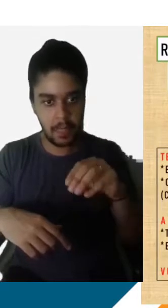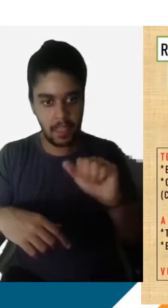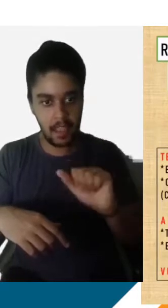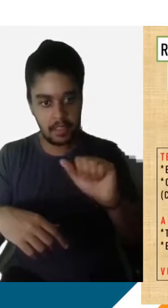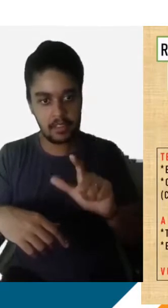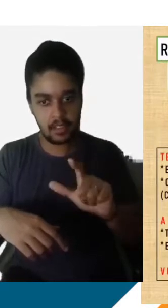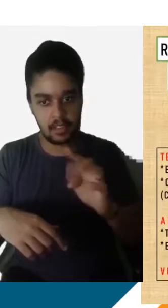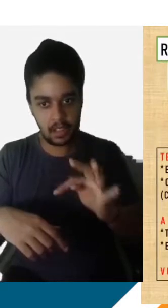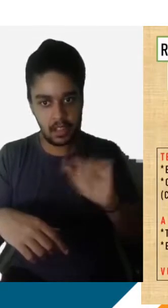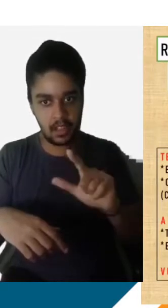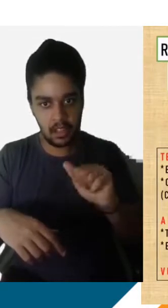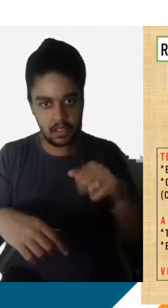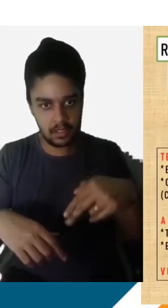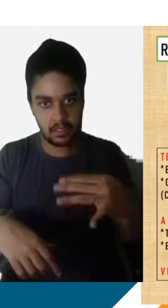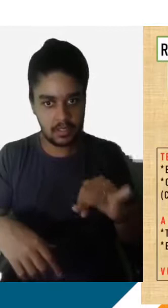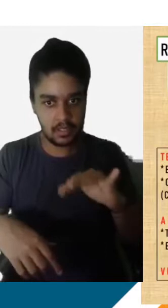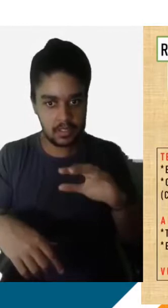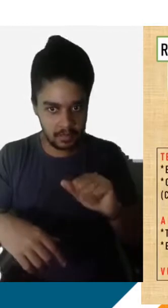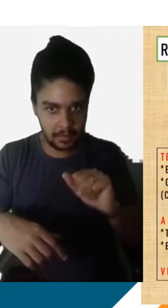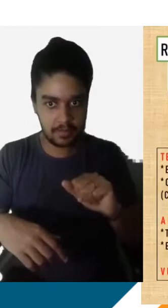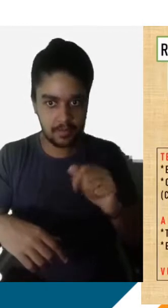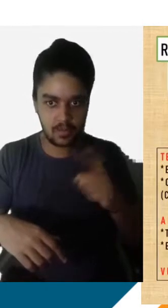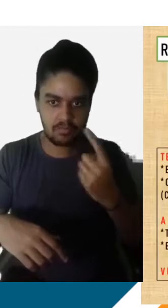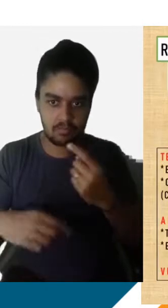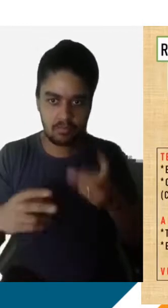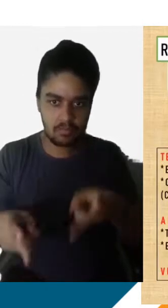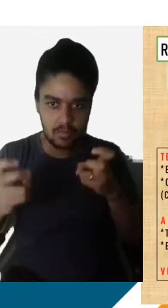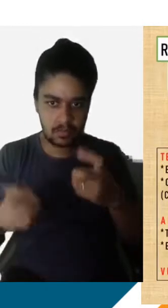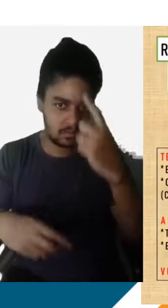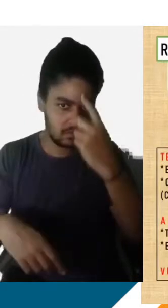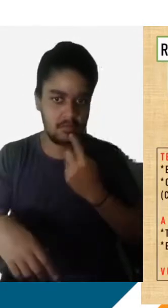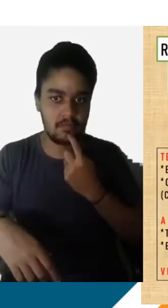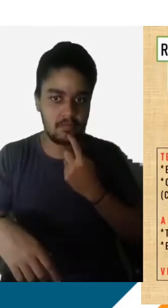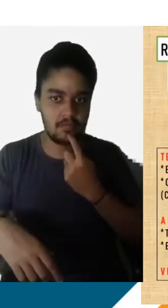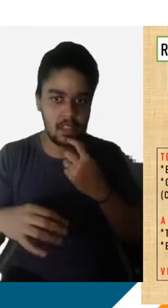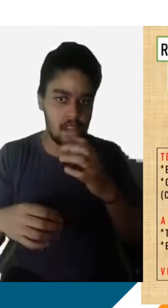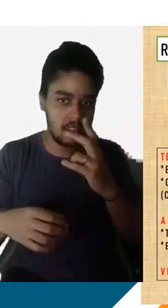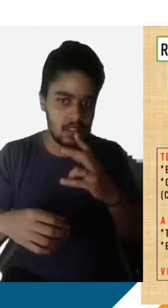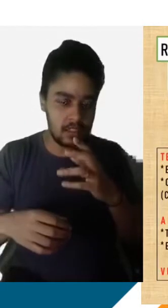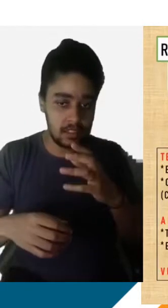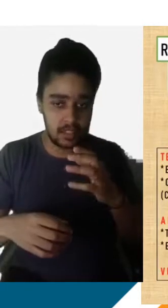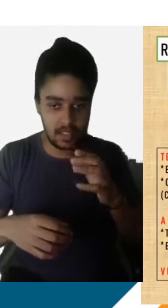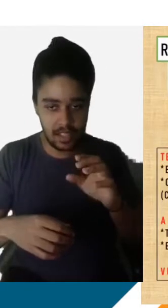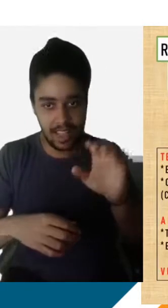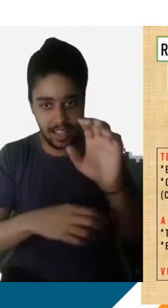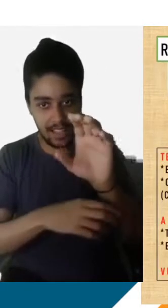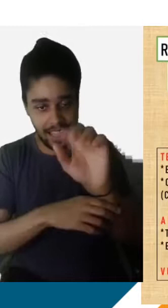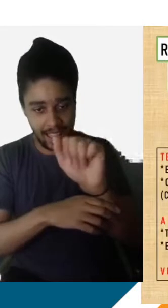Mesoatlântica, que, como a gente pode perceber na imagem, ela vai costurando, desde o